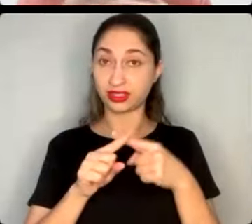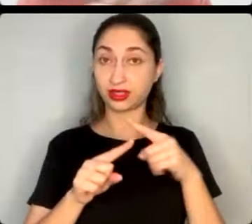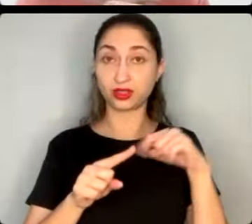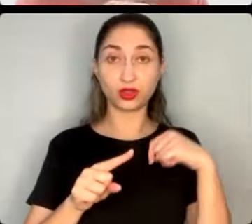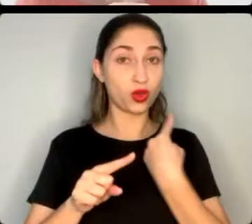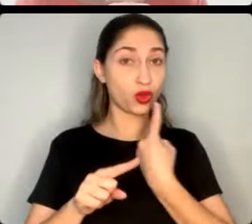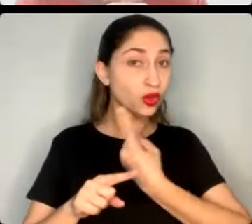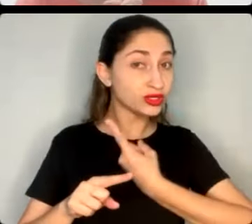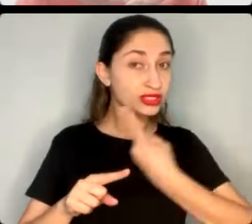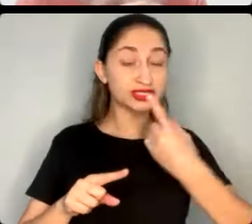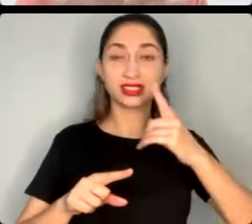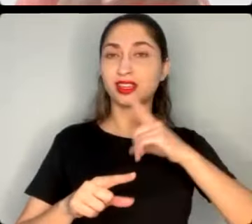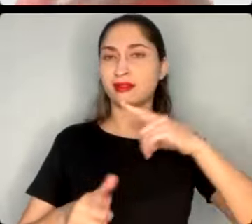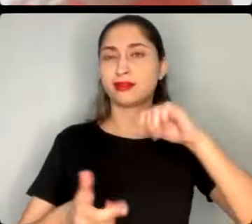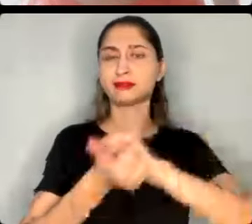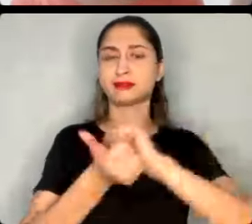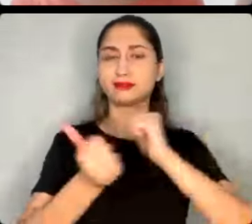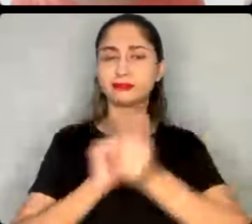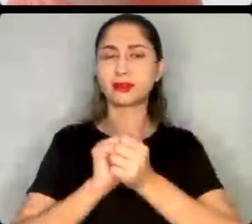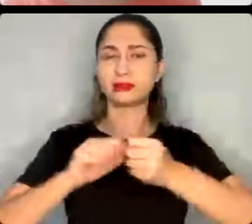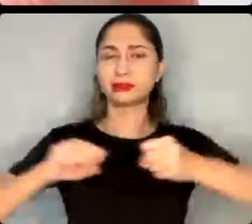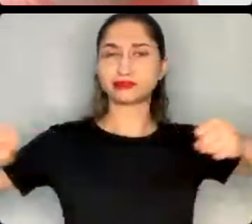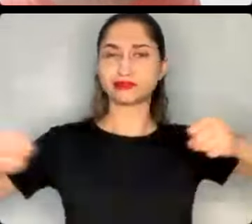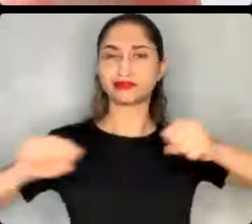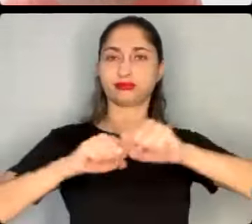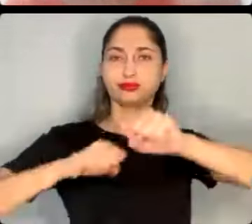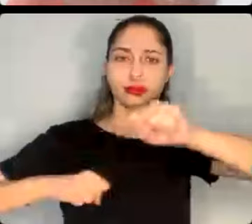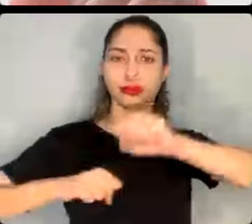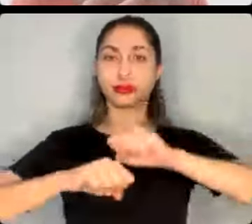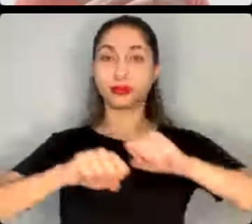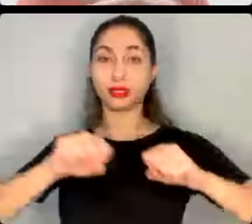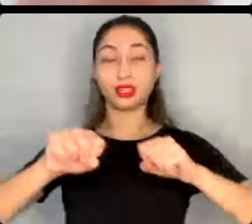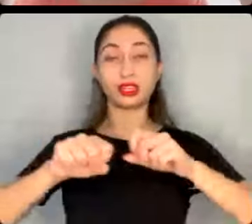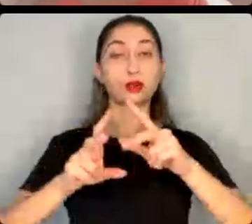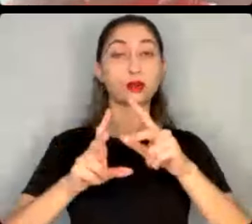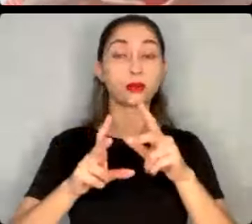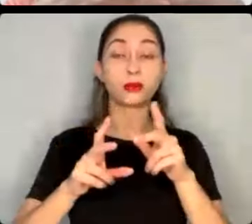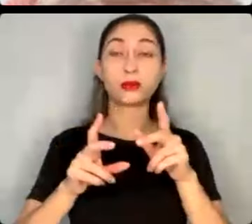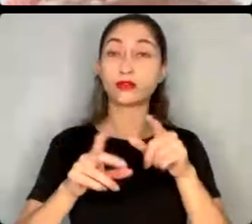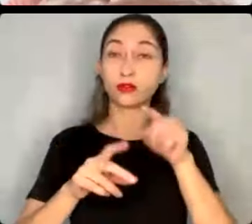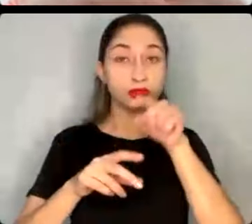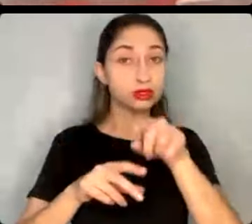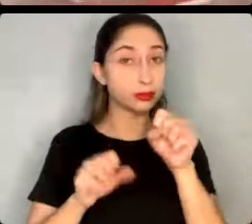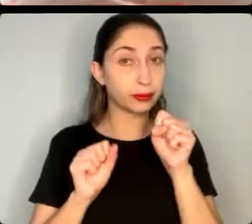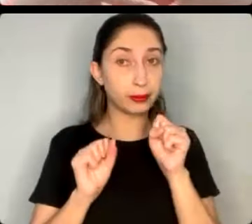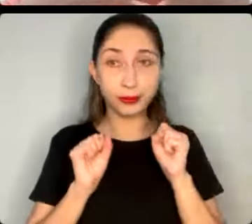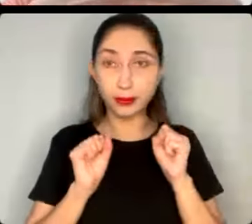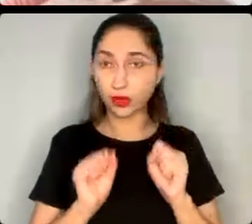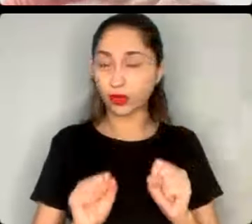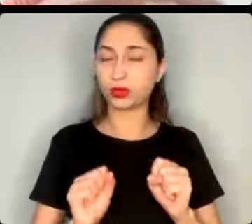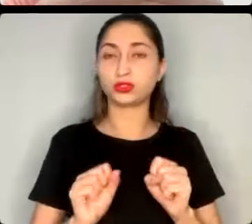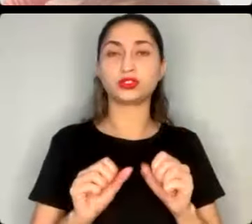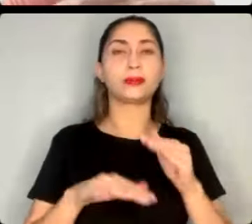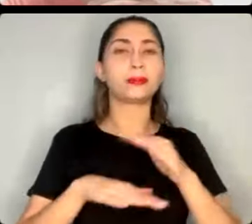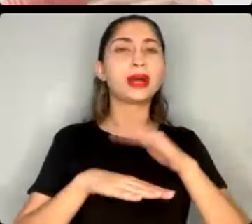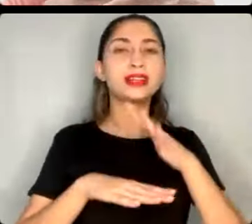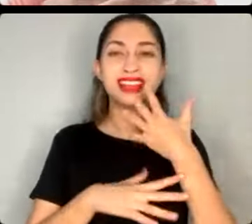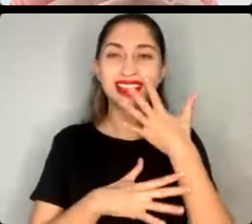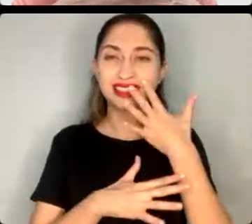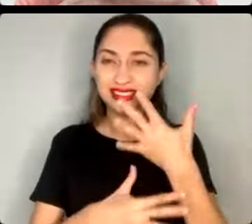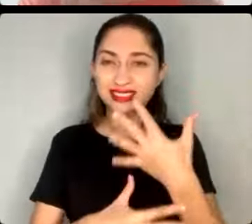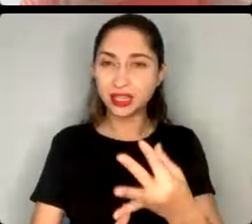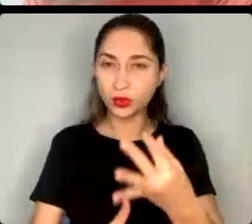essa elasticidade, né? Então, com um elástico de tecido, você pode ficar mais atento e levar